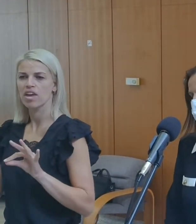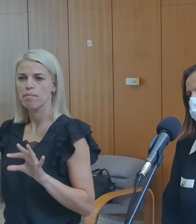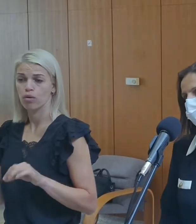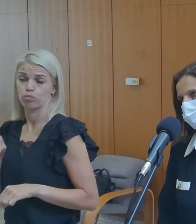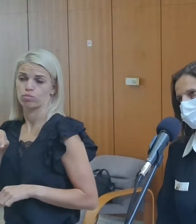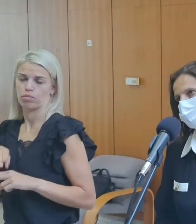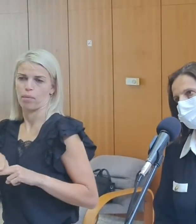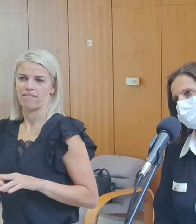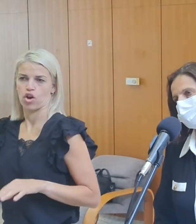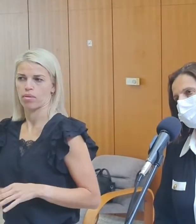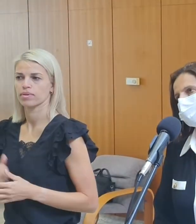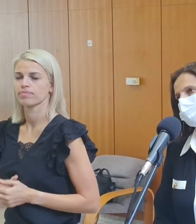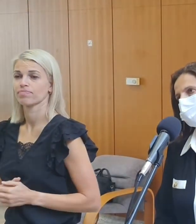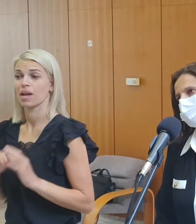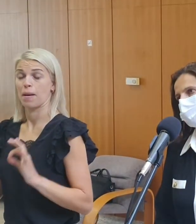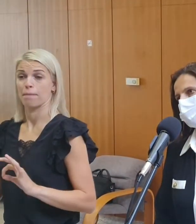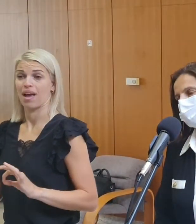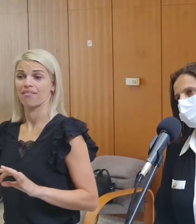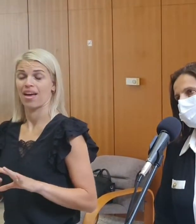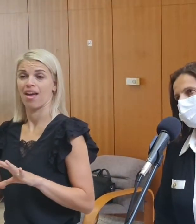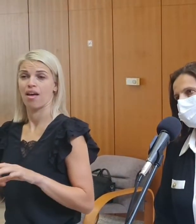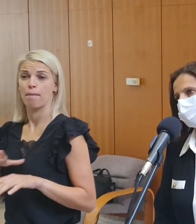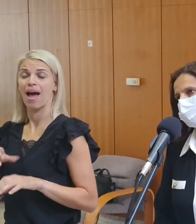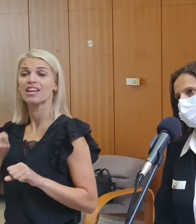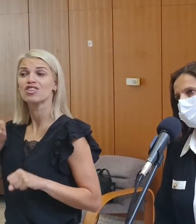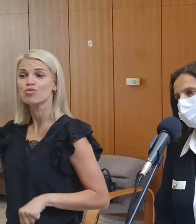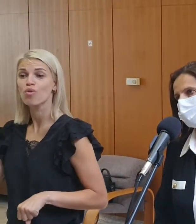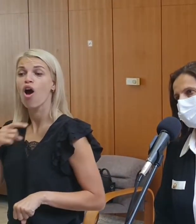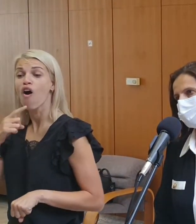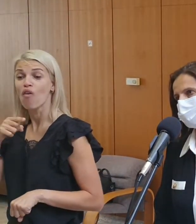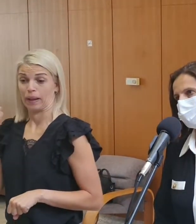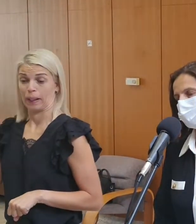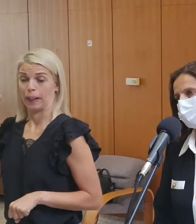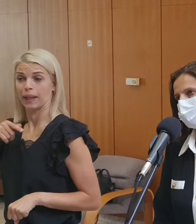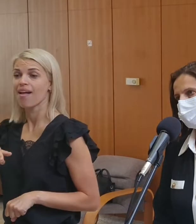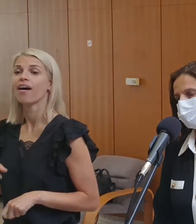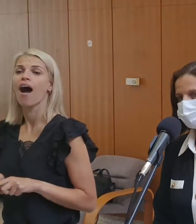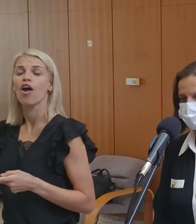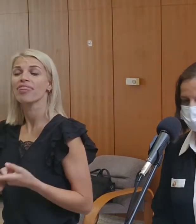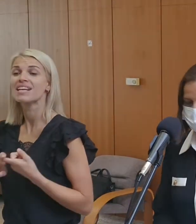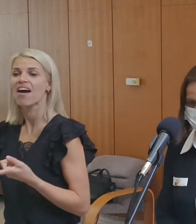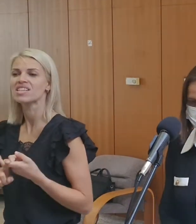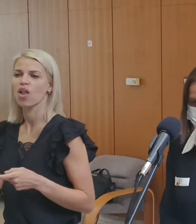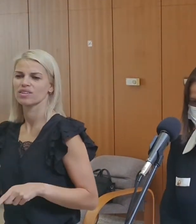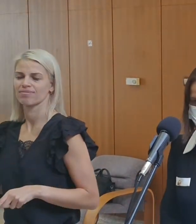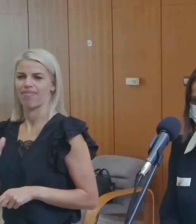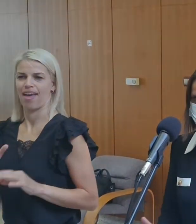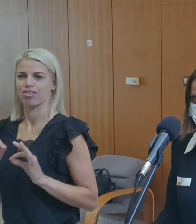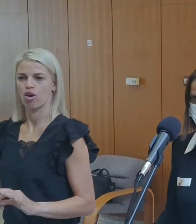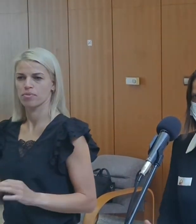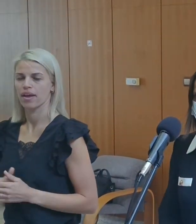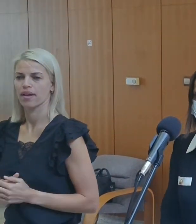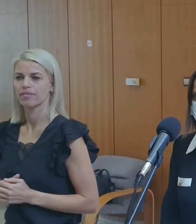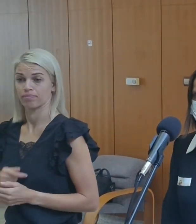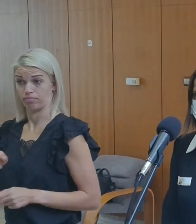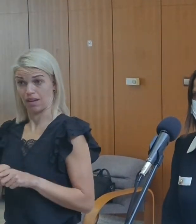bol. Pán Sulík tu pred chvíľkou hovoril o tom, že tá nezávislosť nepriniesla nič dobré, takže je to tu cesta? Ja si myslím, že asi treba rozlišovať, že voči